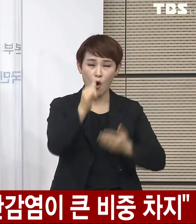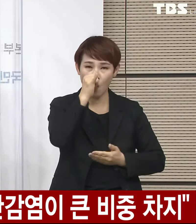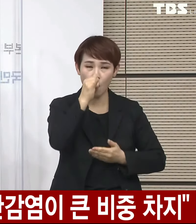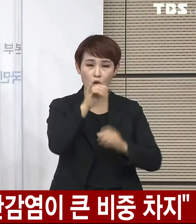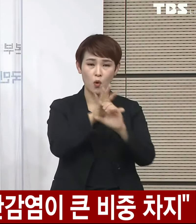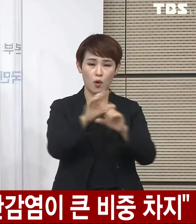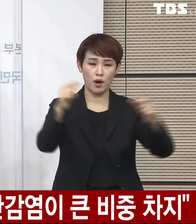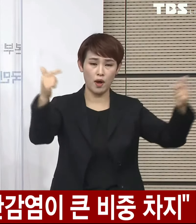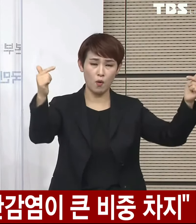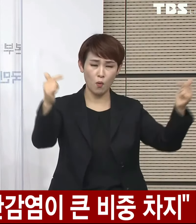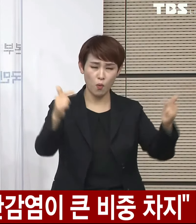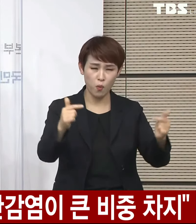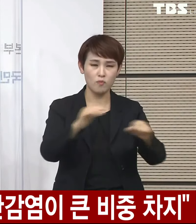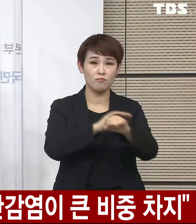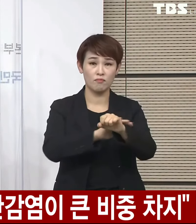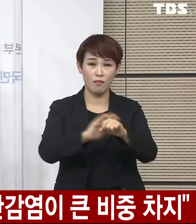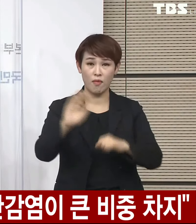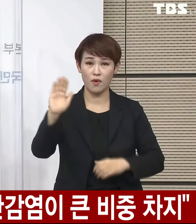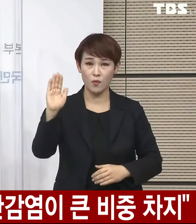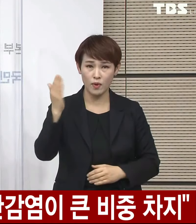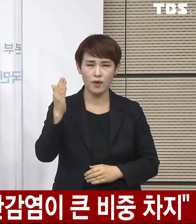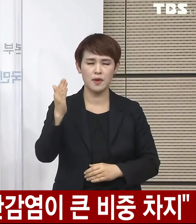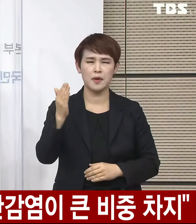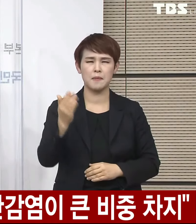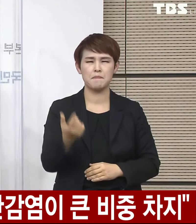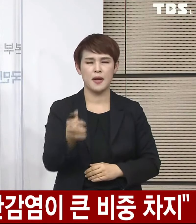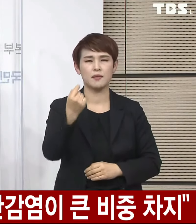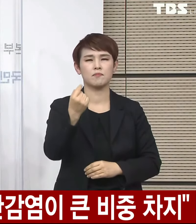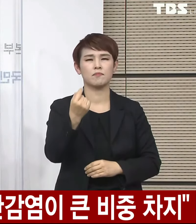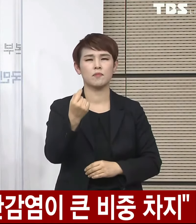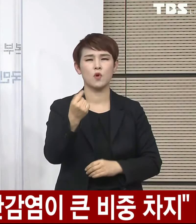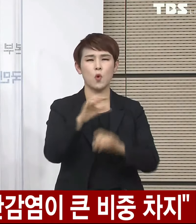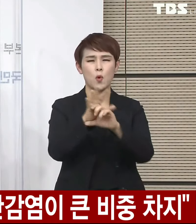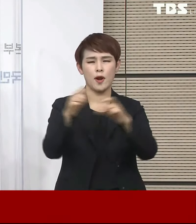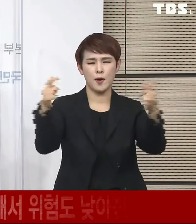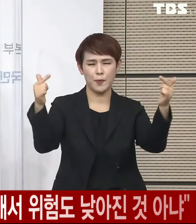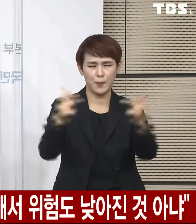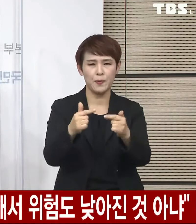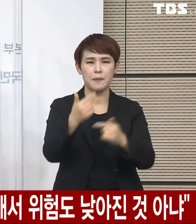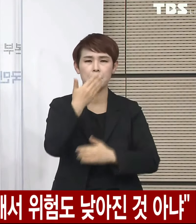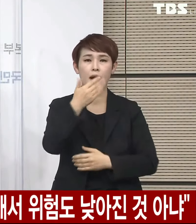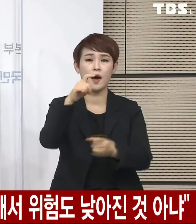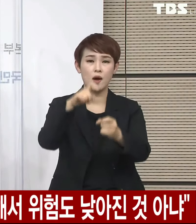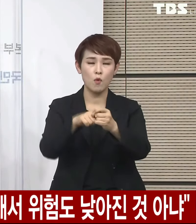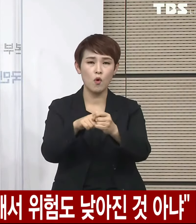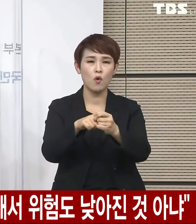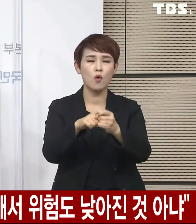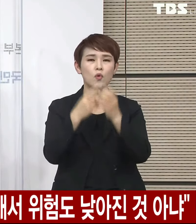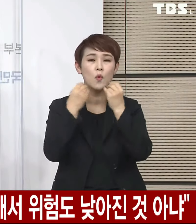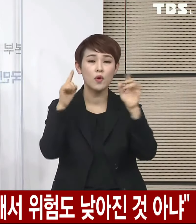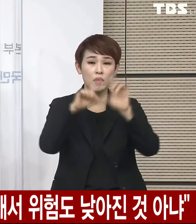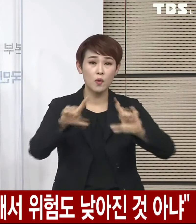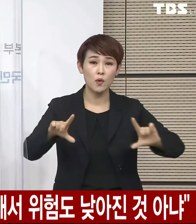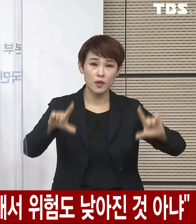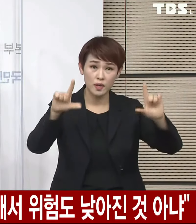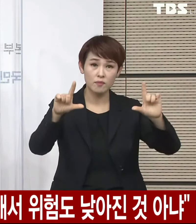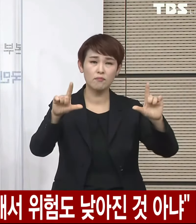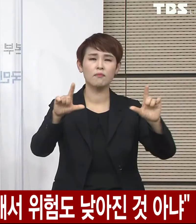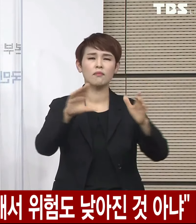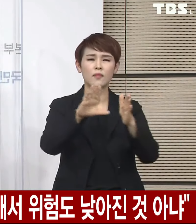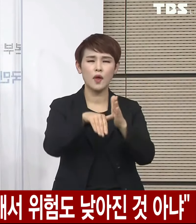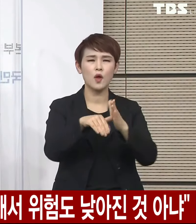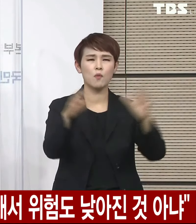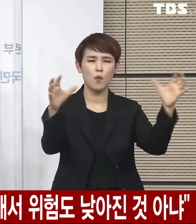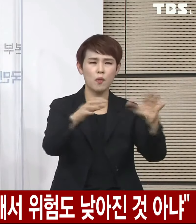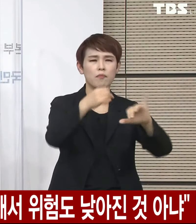추세가 계속 이어져서 빠른 시일 내 3차 유행을 안정할 수 있도록 이번 주말에도 모든 모임과 약속은